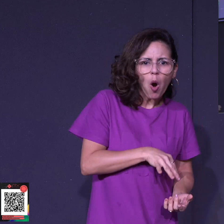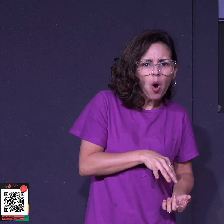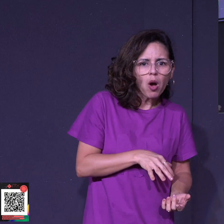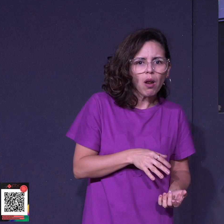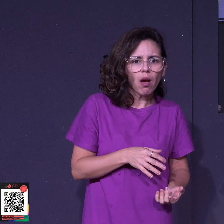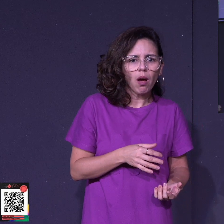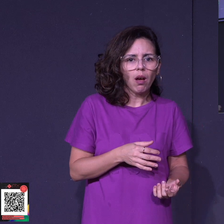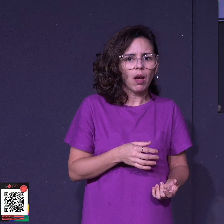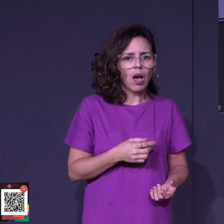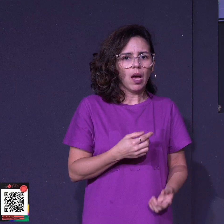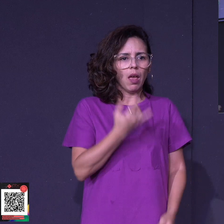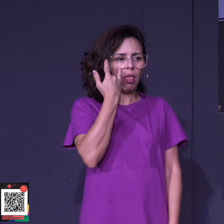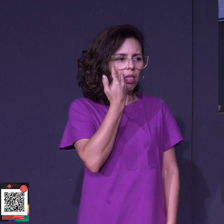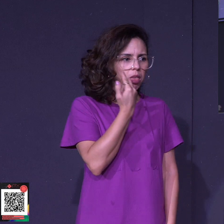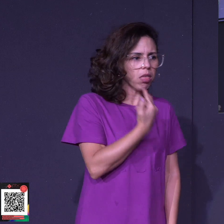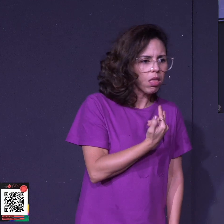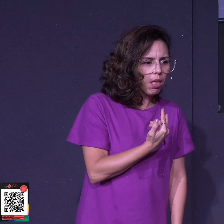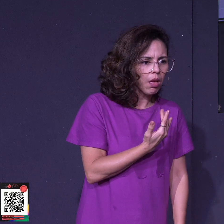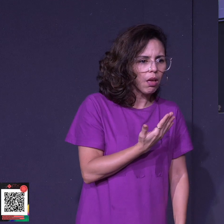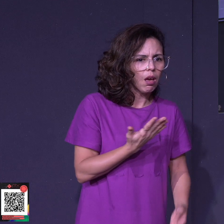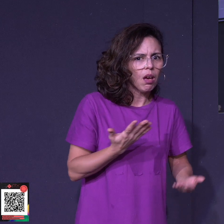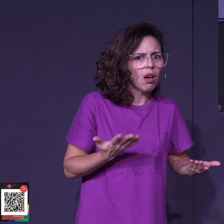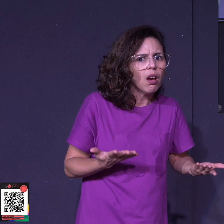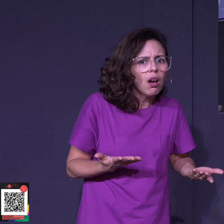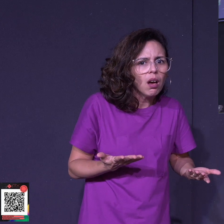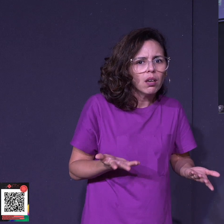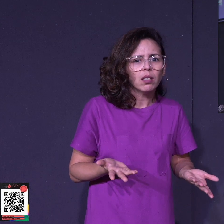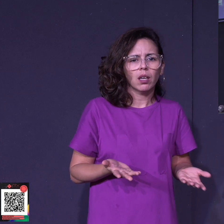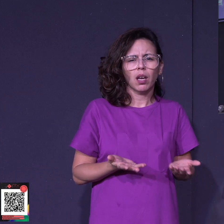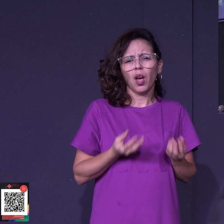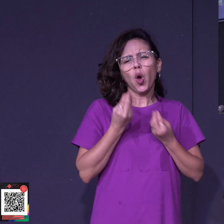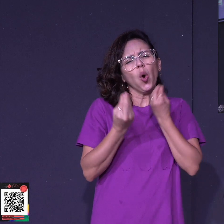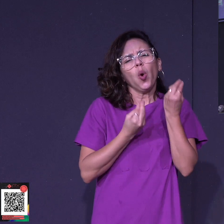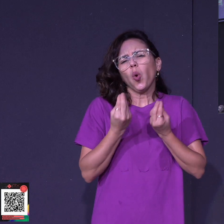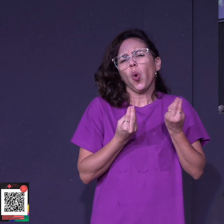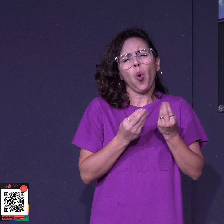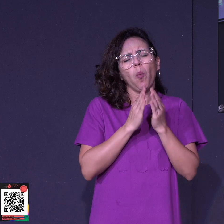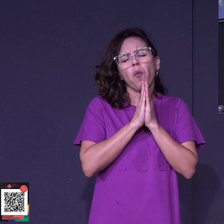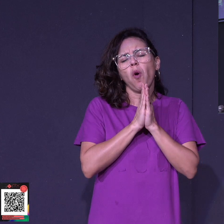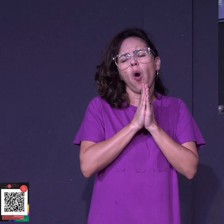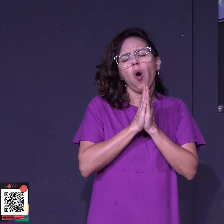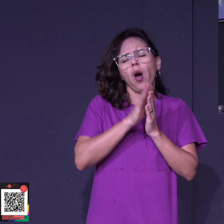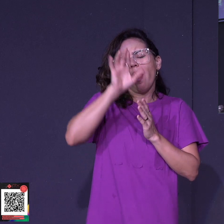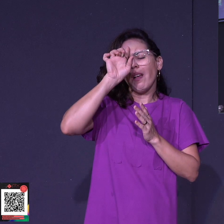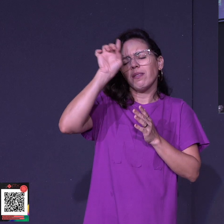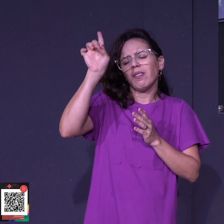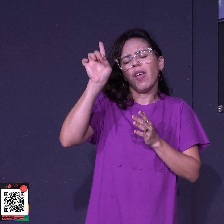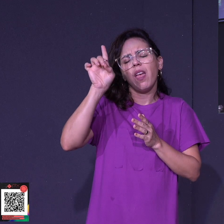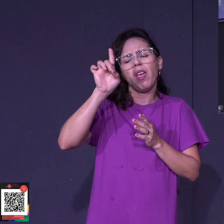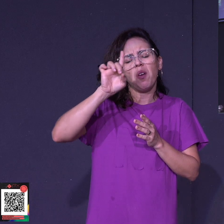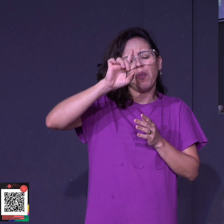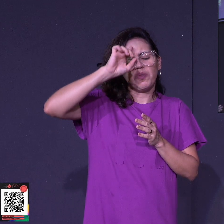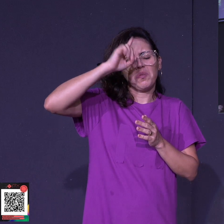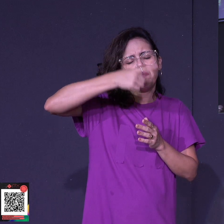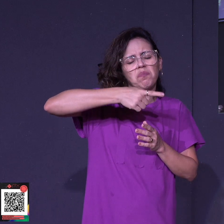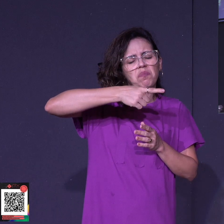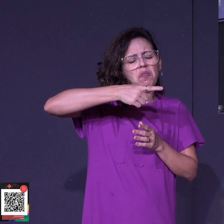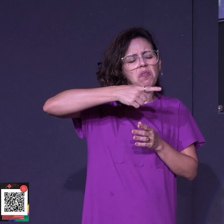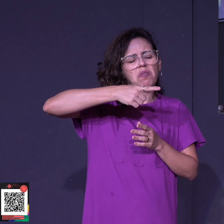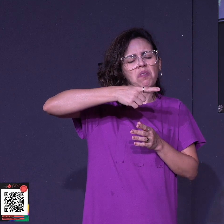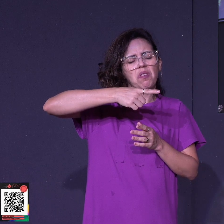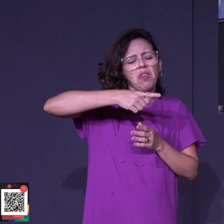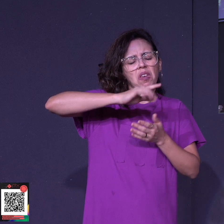você pede para Deus botar no leito, que muita gente faz. A oração que a gente faz, que diz: Senhor, senta a mão